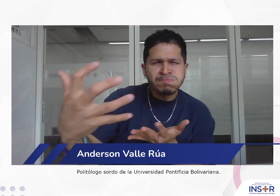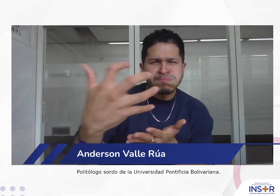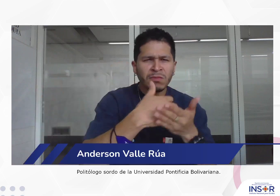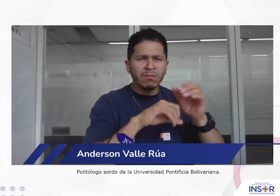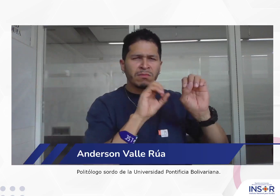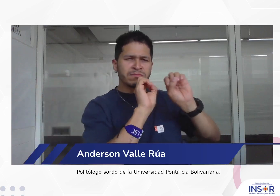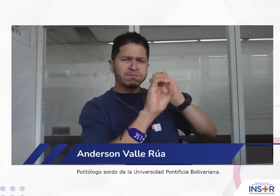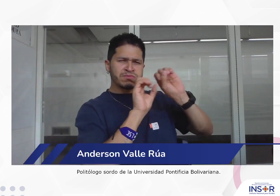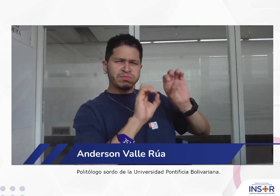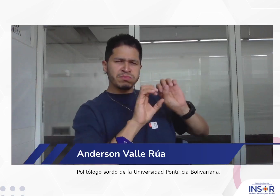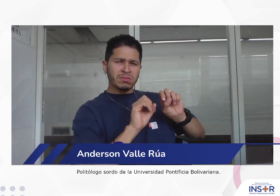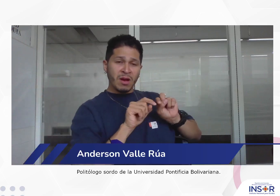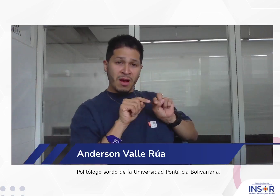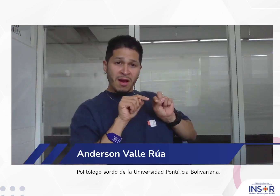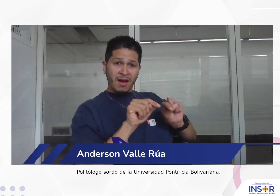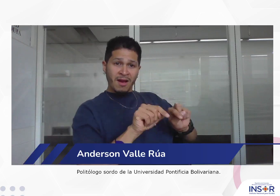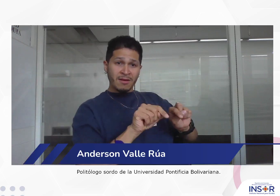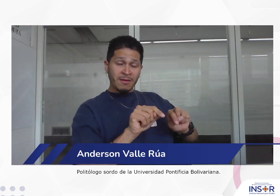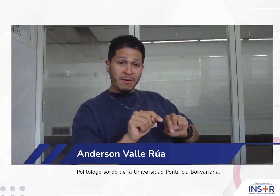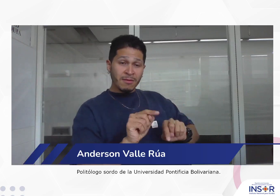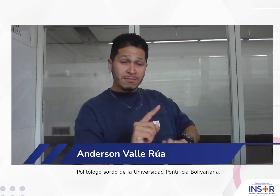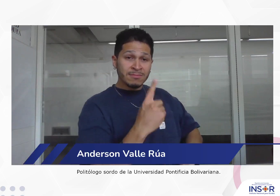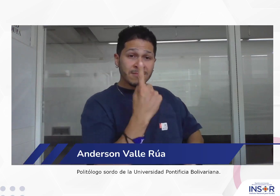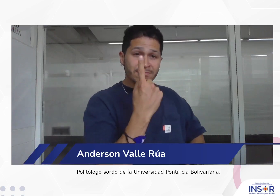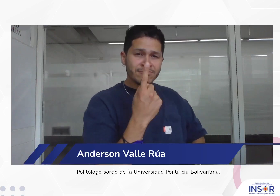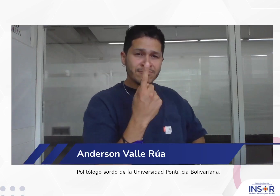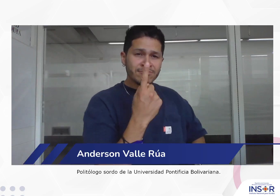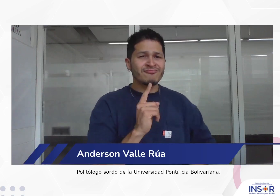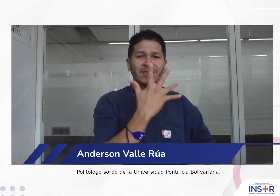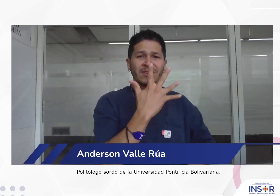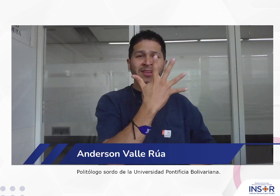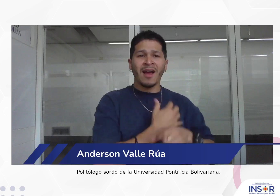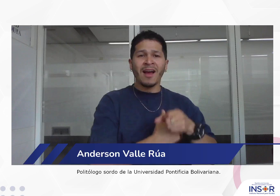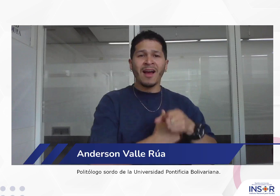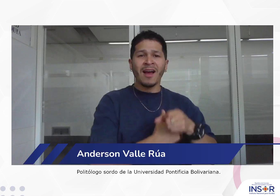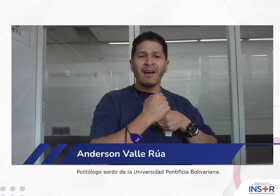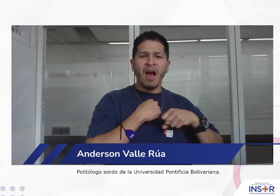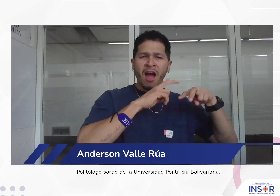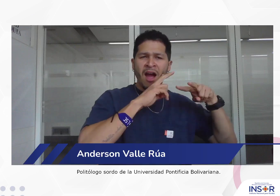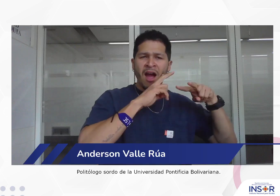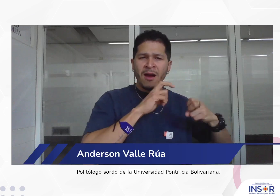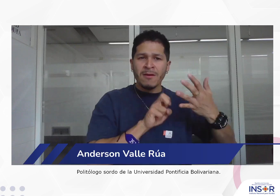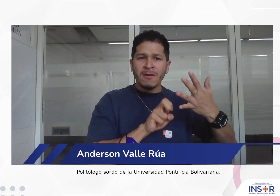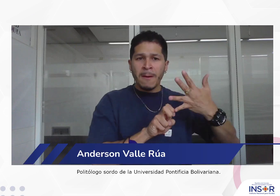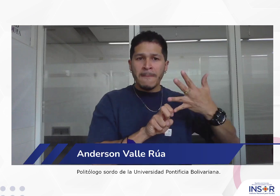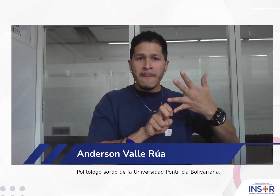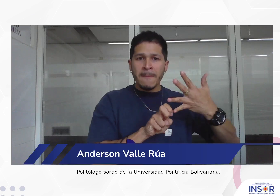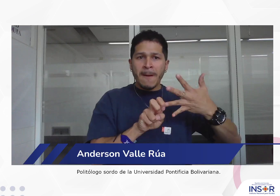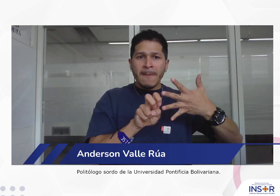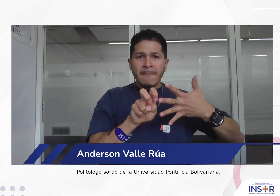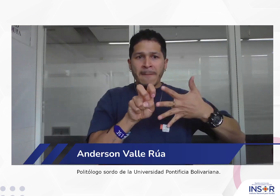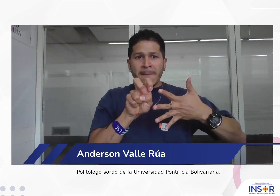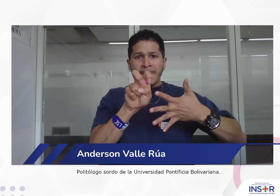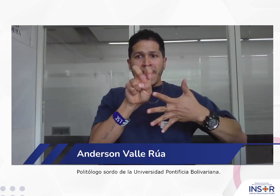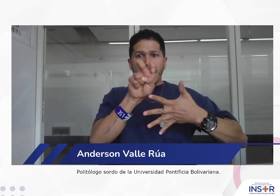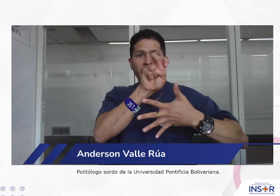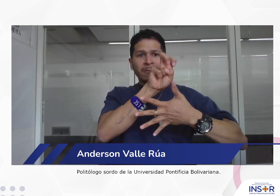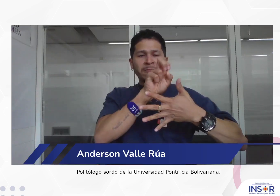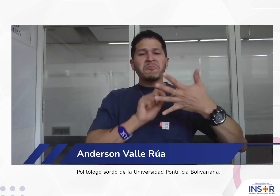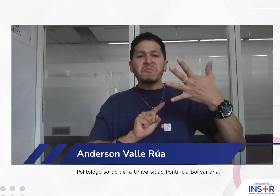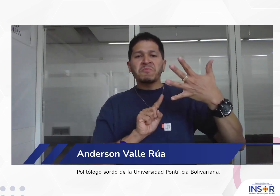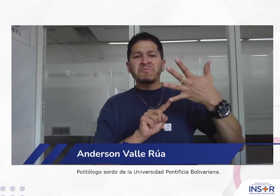permite ver y recoger experiencias sociales que vivimos las personas sordas también y allí empezó